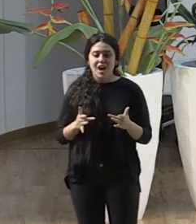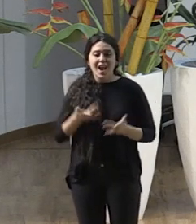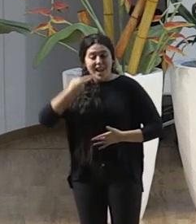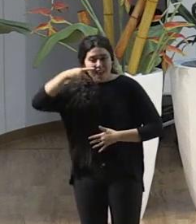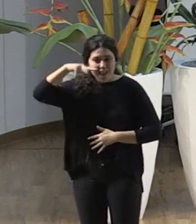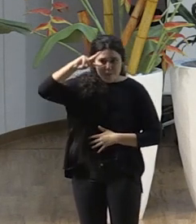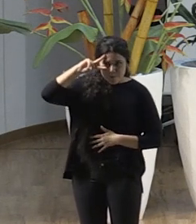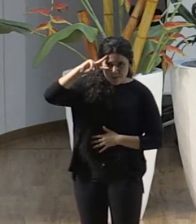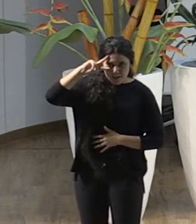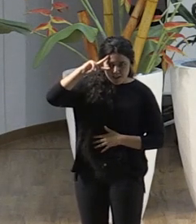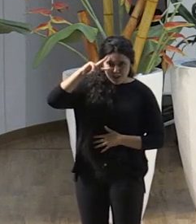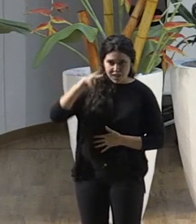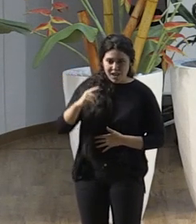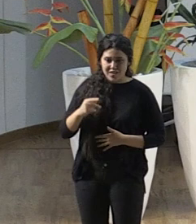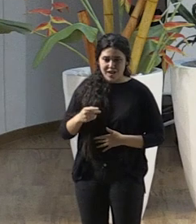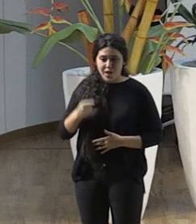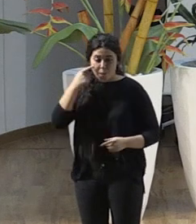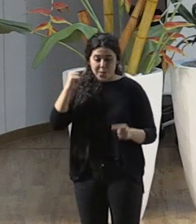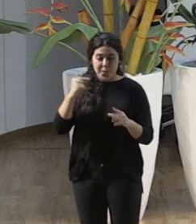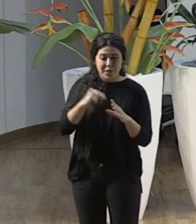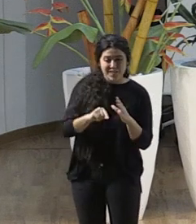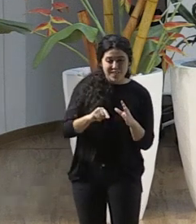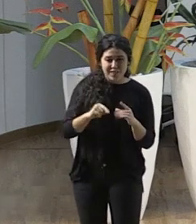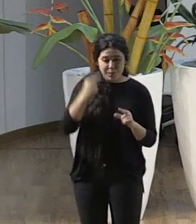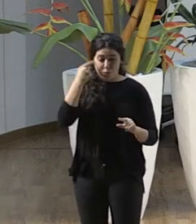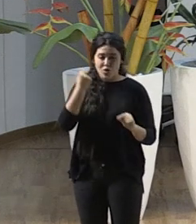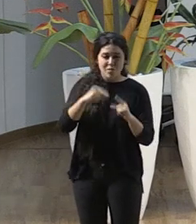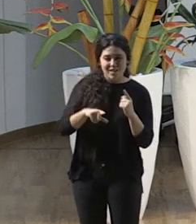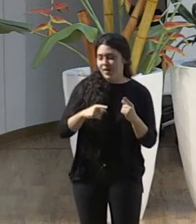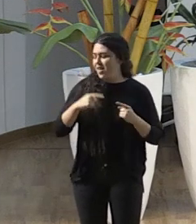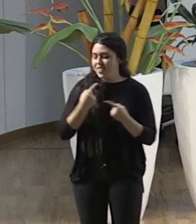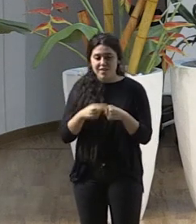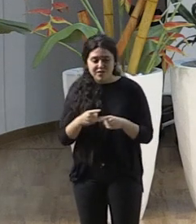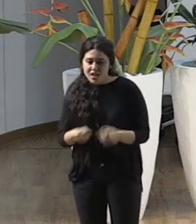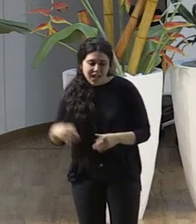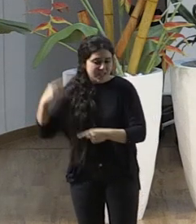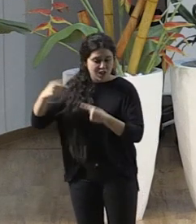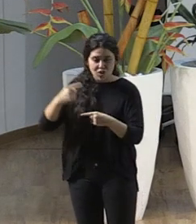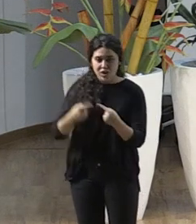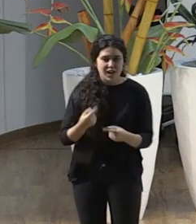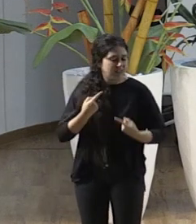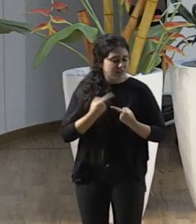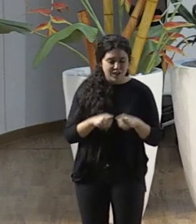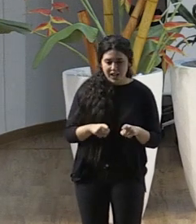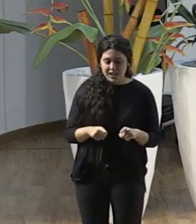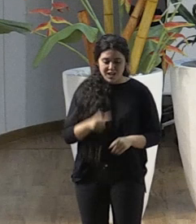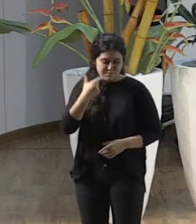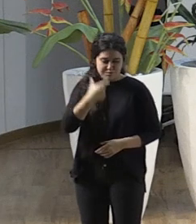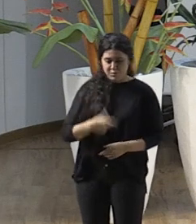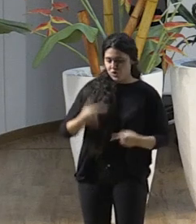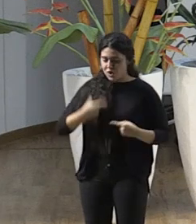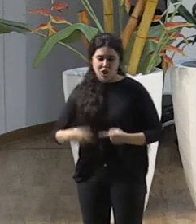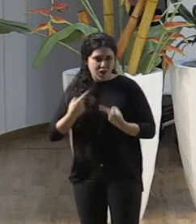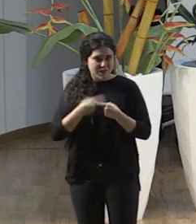experiencias desde distintas generaciones, desde distintos orígenes, desde distintas posiciones,